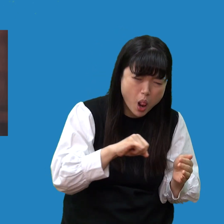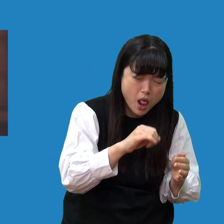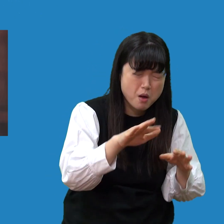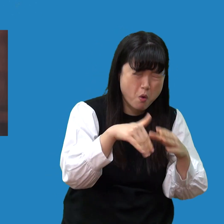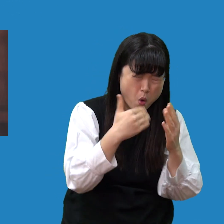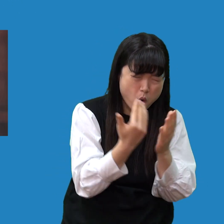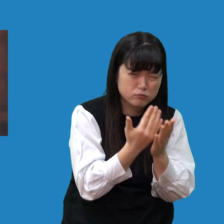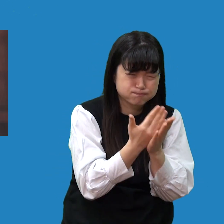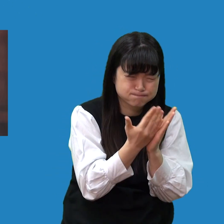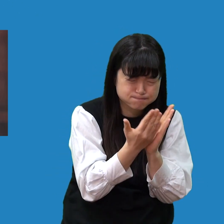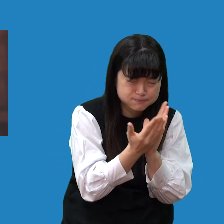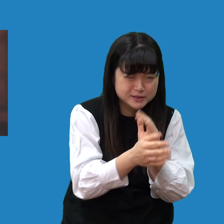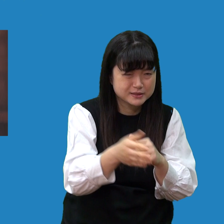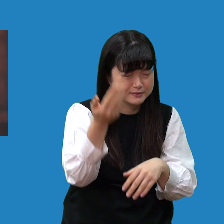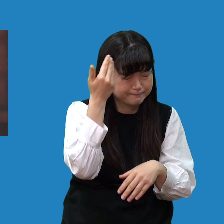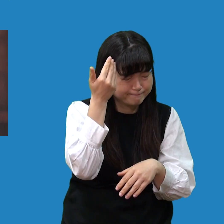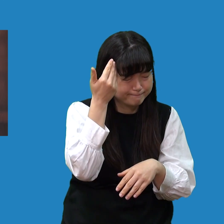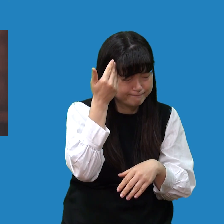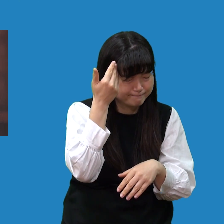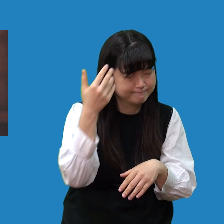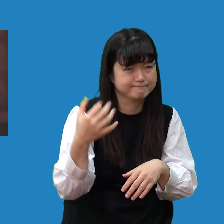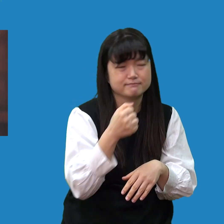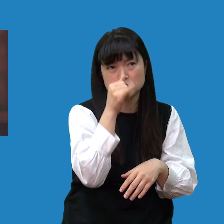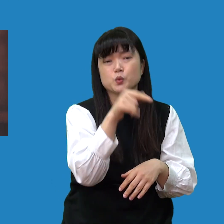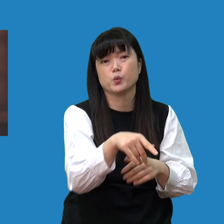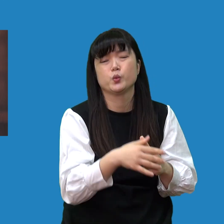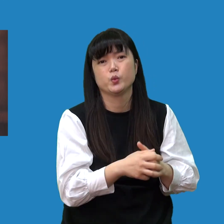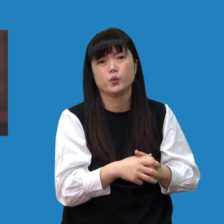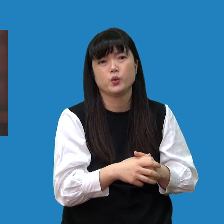영역에 백과사전적 지혜를 가지고 있었습니다.